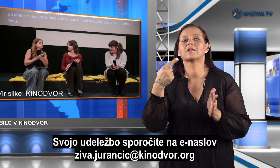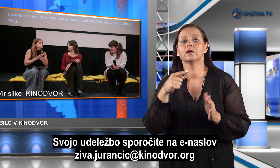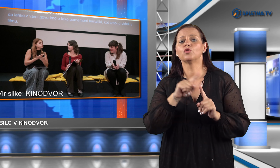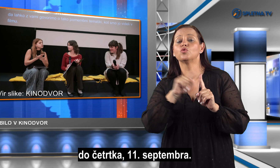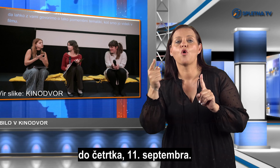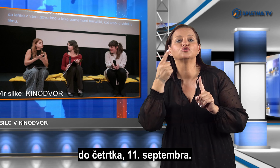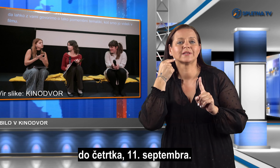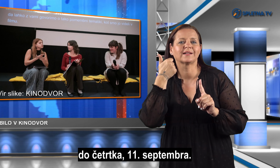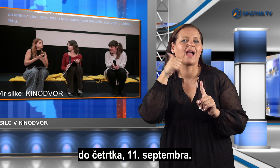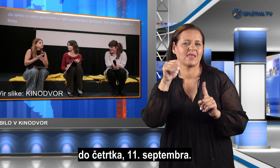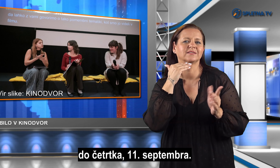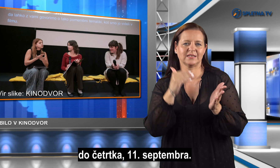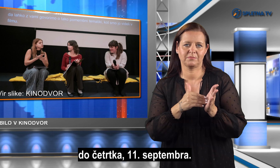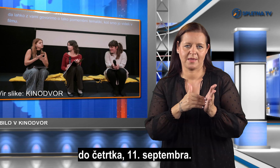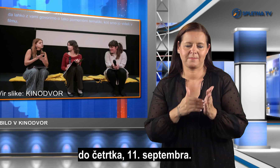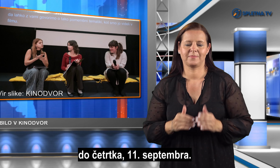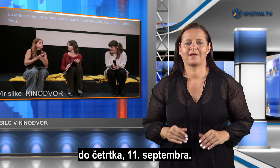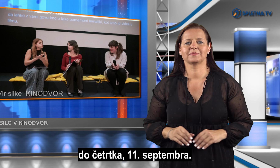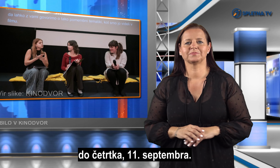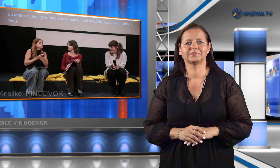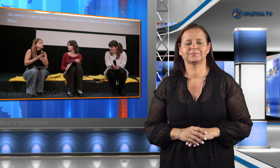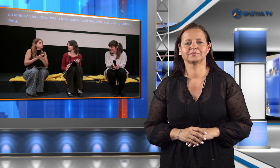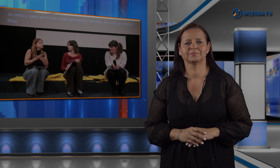ziva.jurancic@kinodvor.org do četrtka 11. septembra.